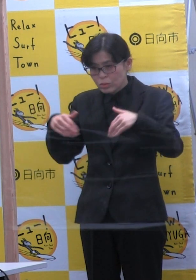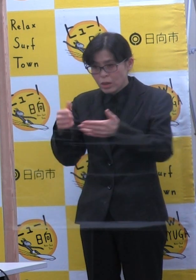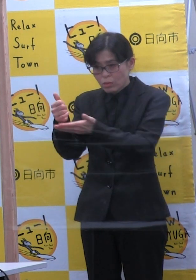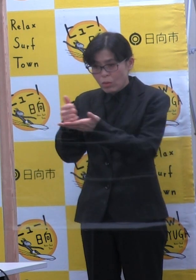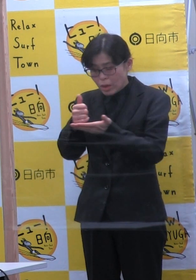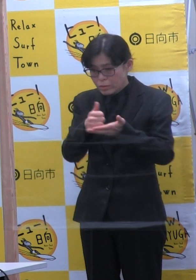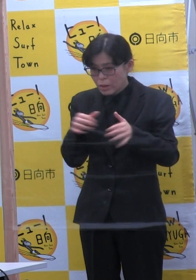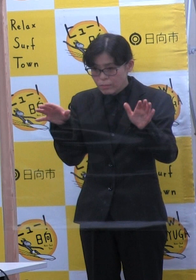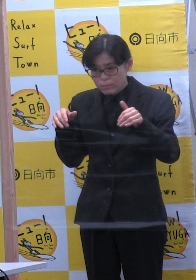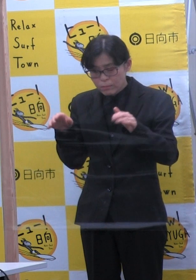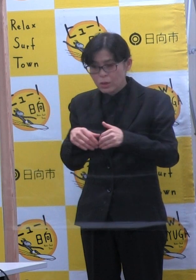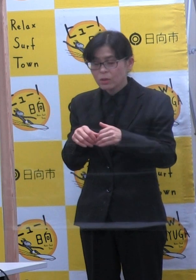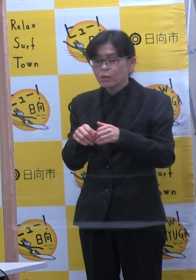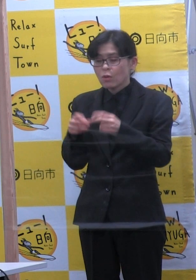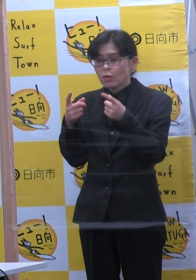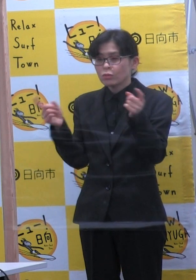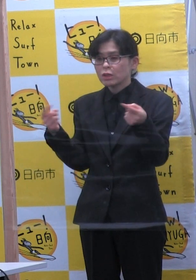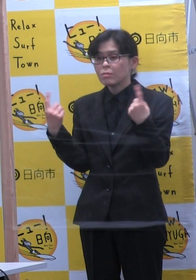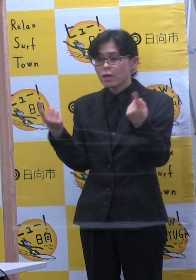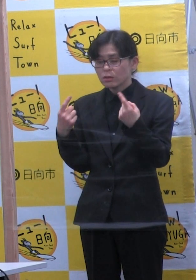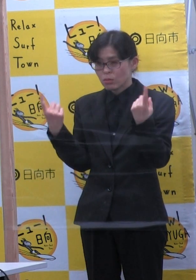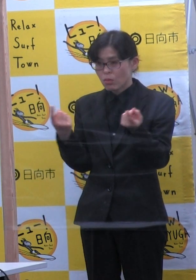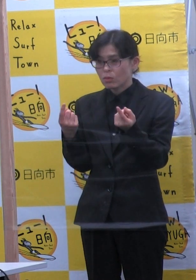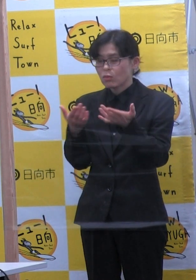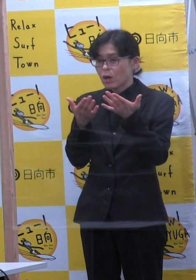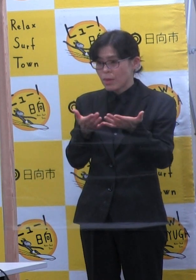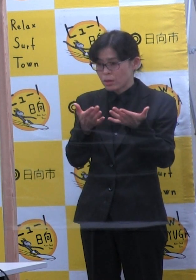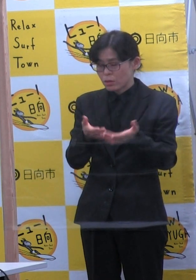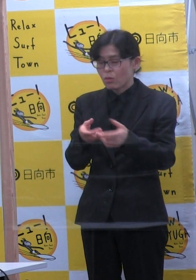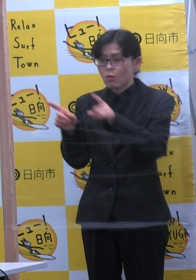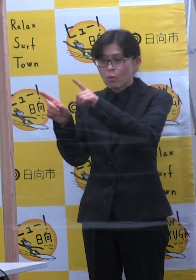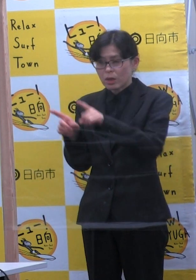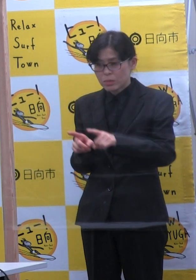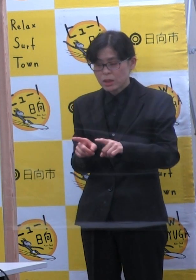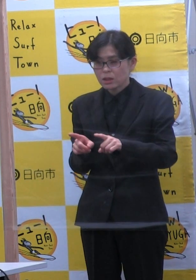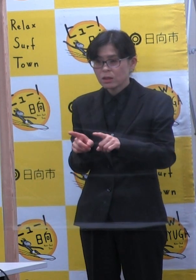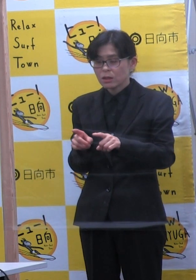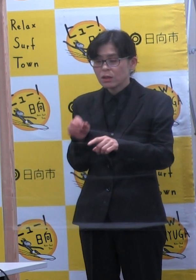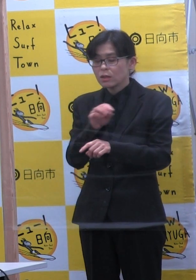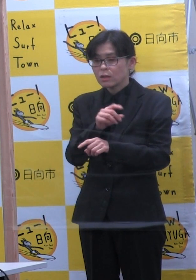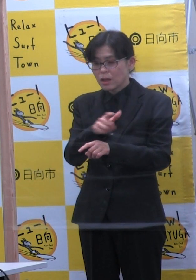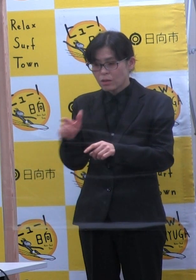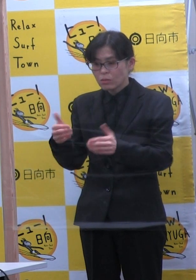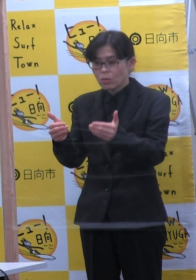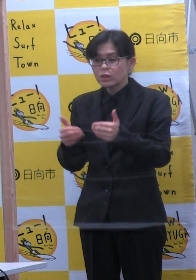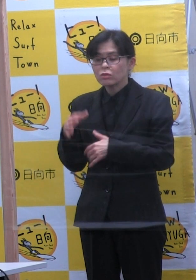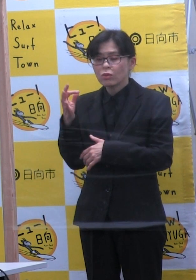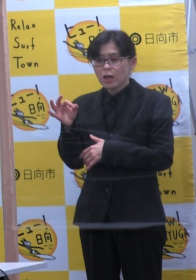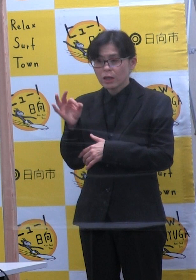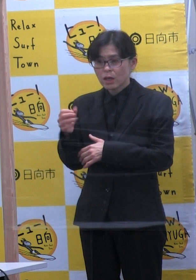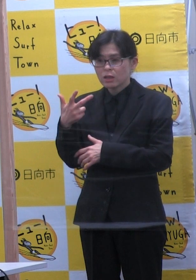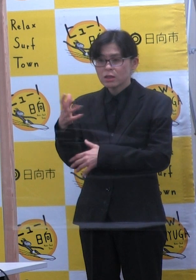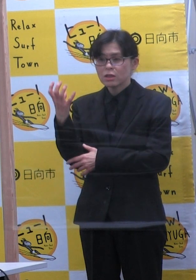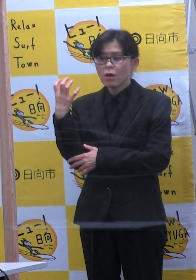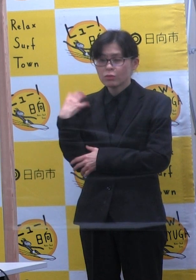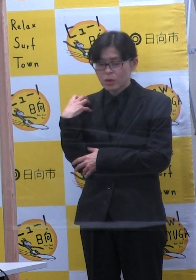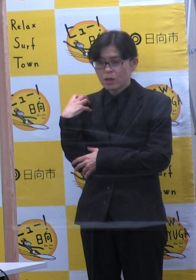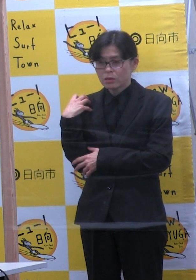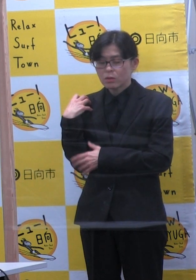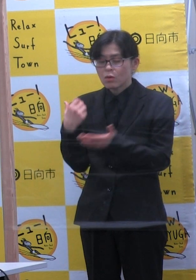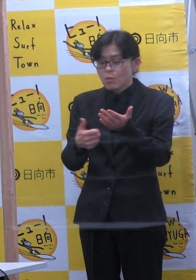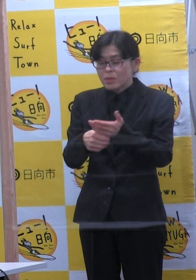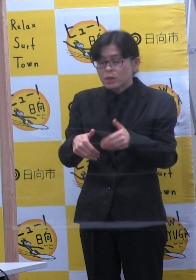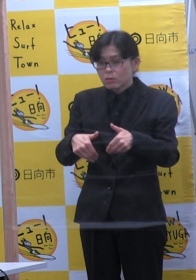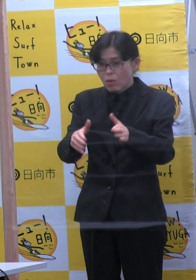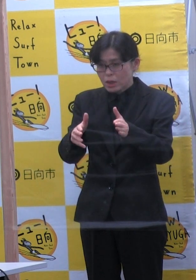ャンペーン、セミナー等の経費の一部を助成するほか、道の駅等が行う購入品